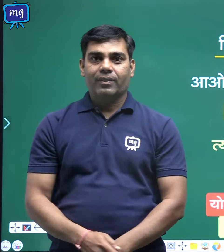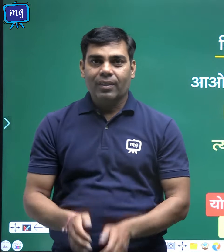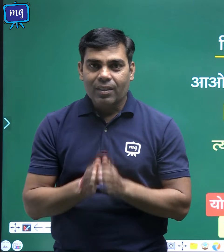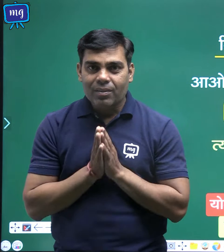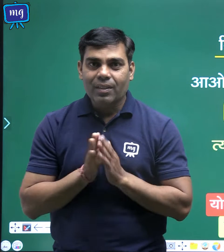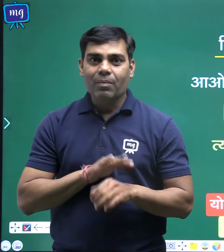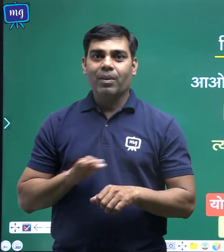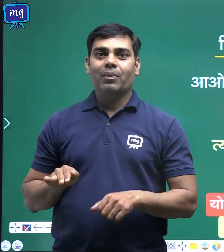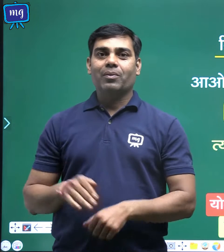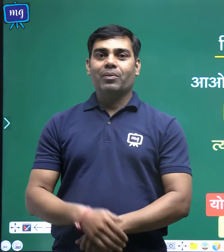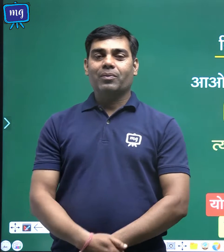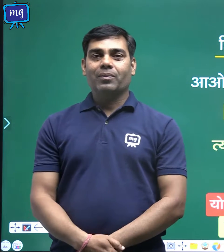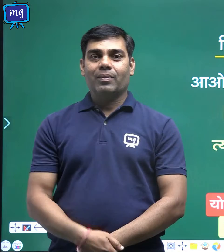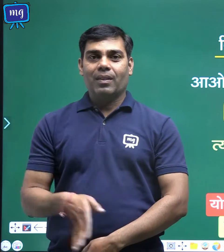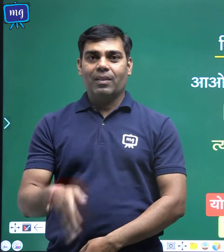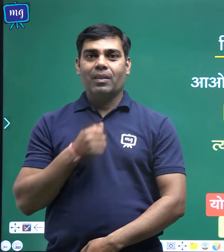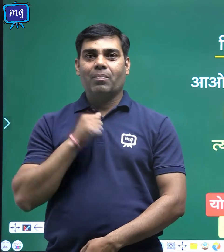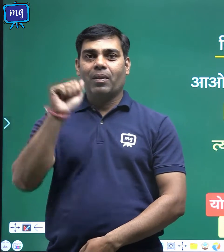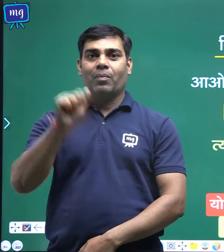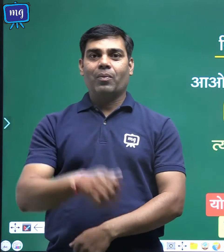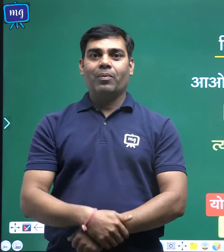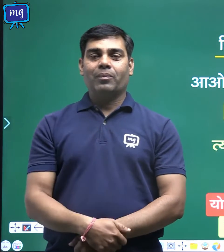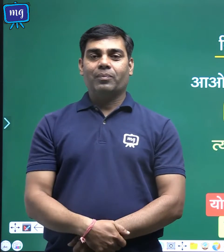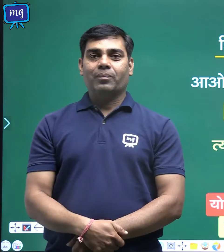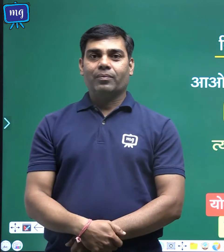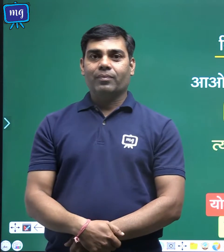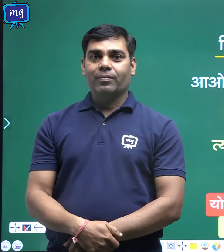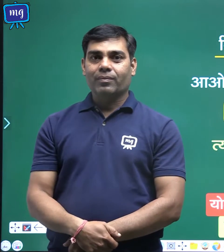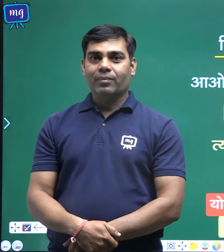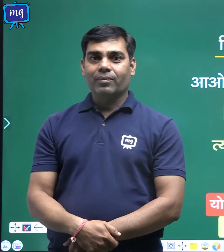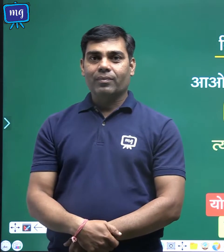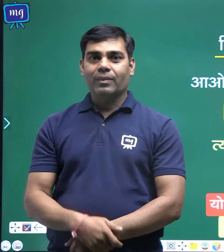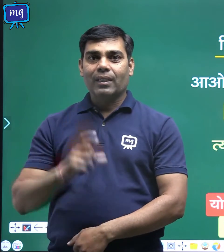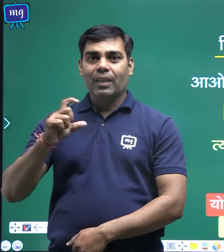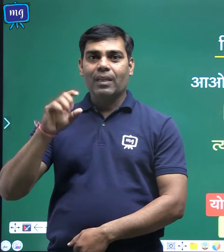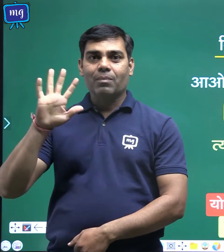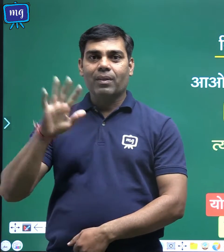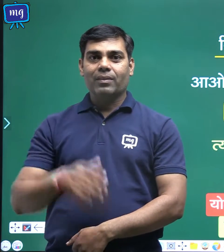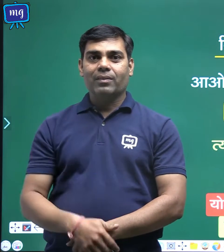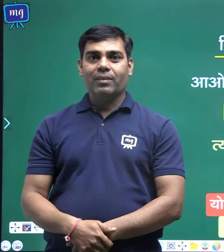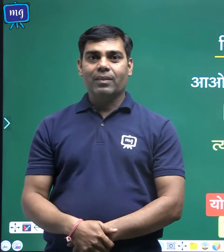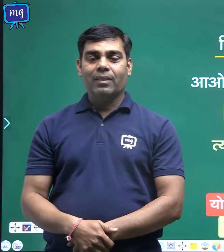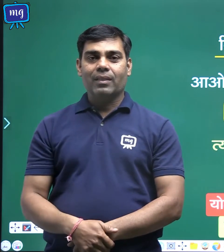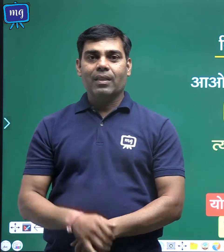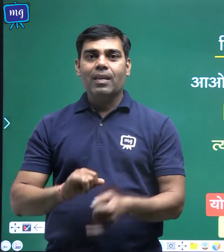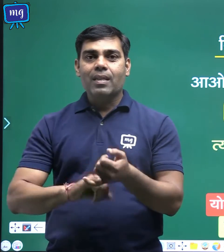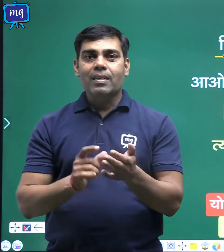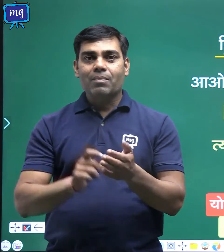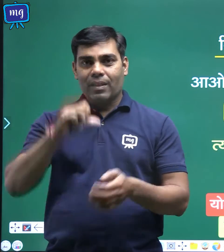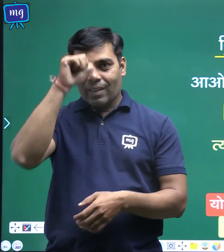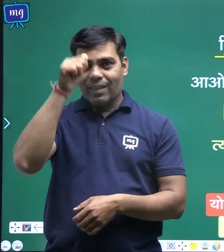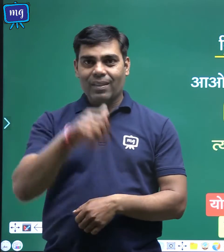नमस्ते प्यारे बच्चों। आज हम आपको कक्षा 5 विषय हिंदी